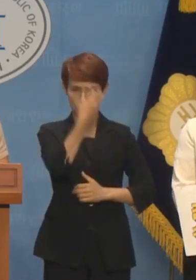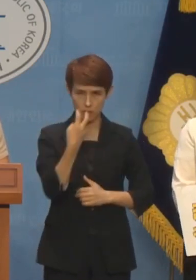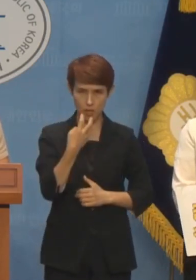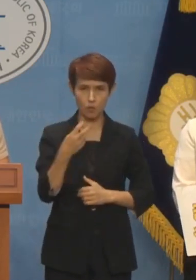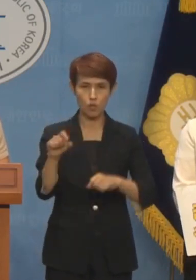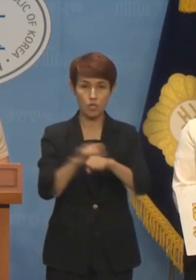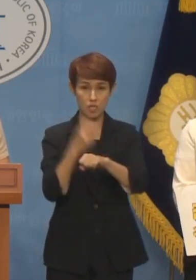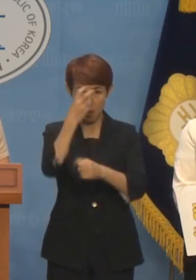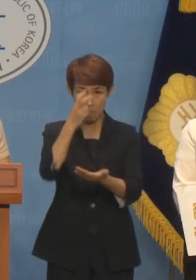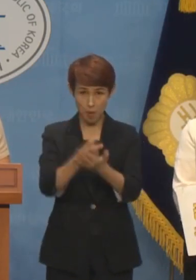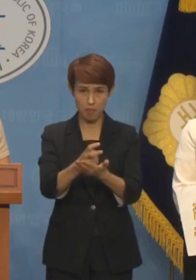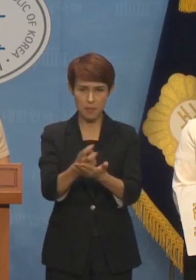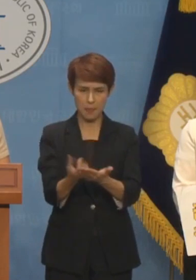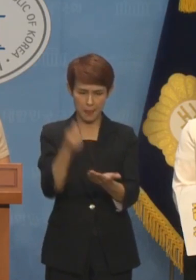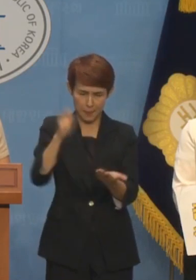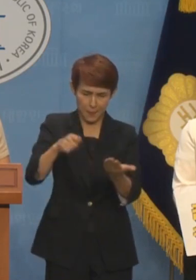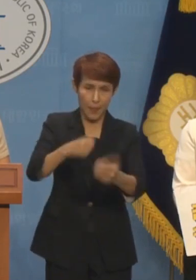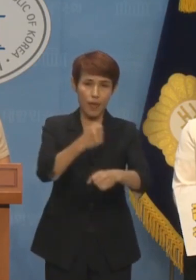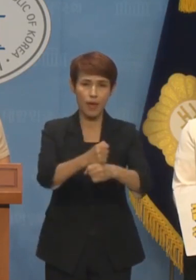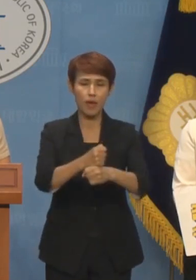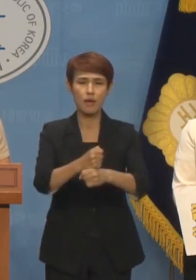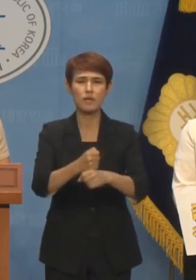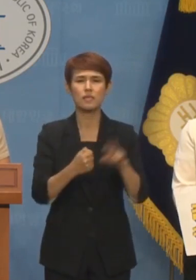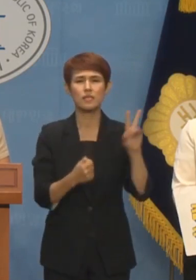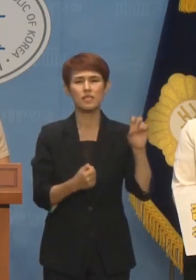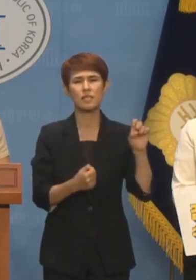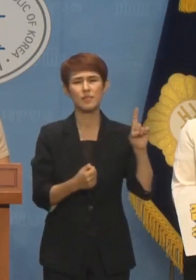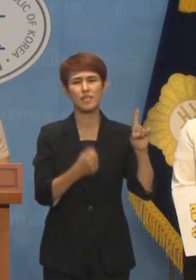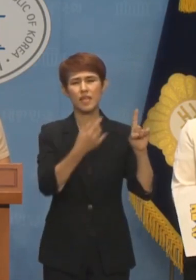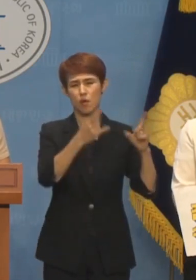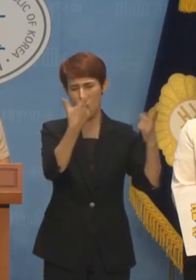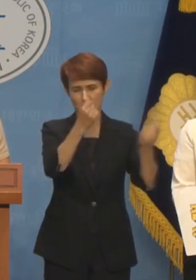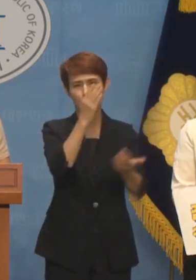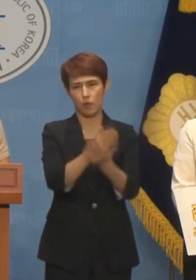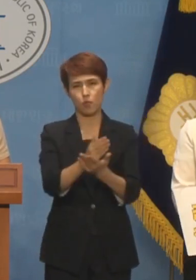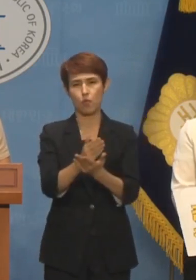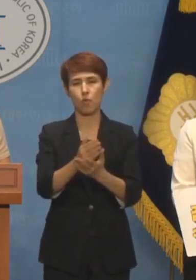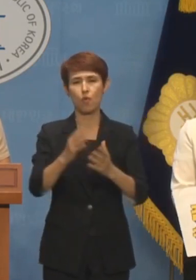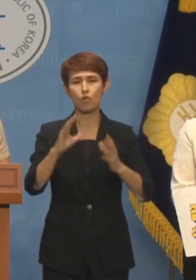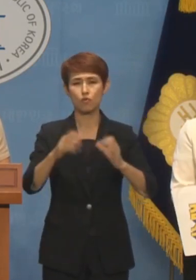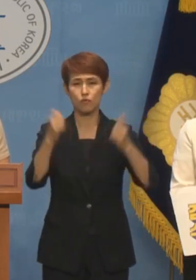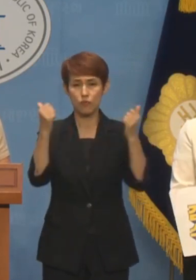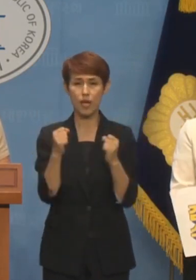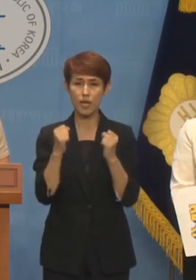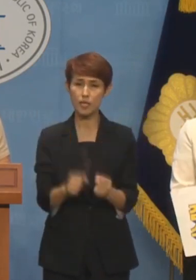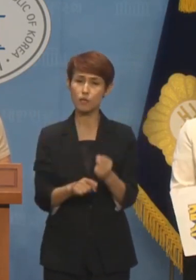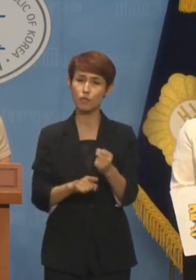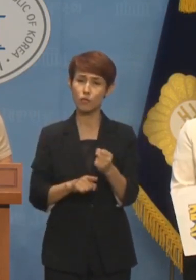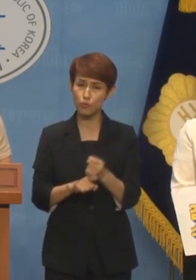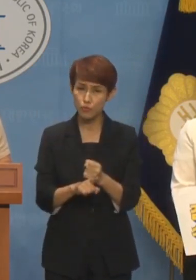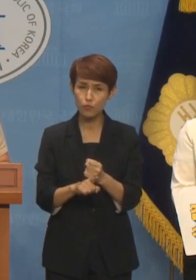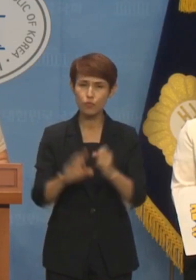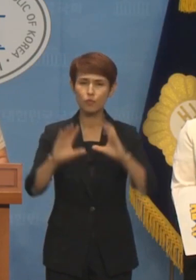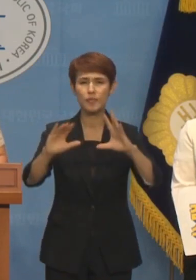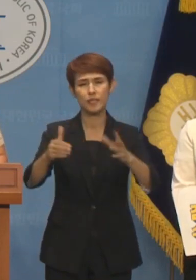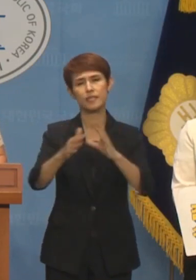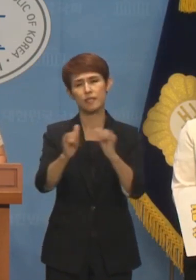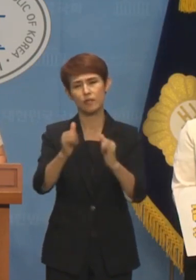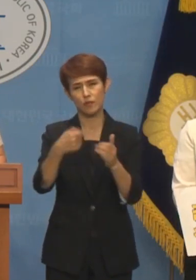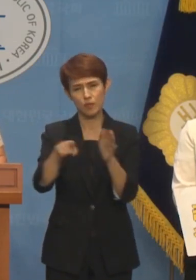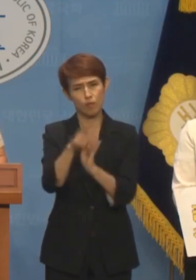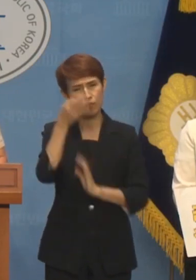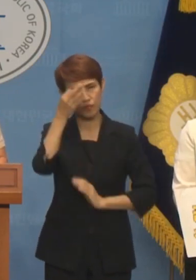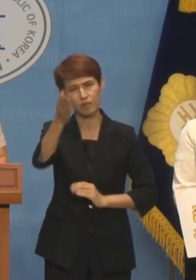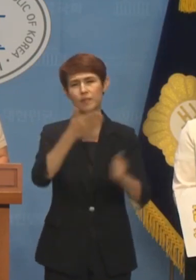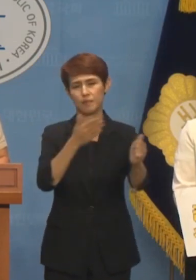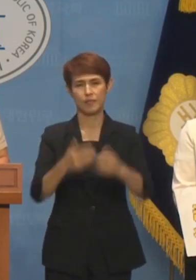신속하게 처리함으로써 21대 국회와는 다르게 국회가 존재하는 이유를 국민들께 스스로 증명하기를